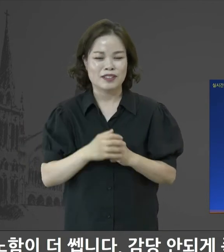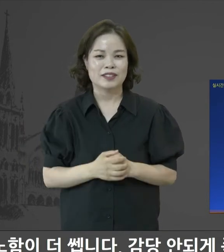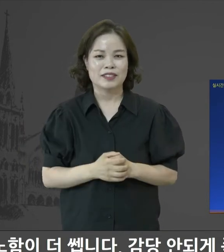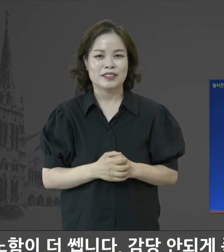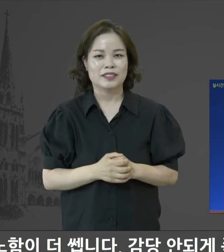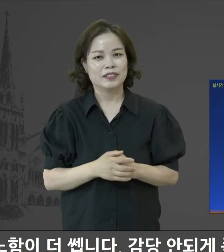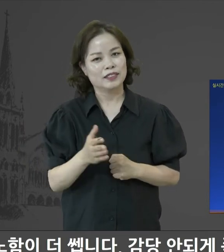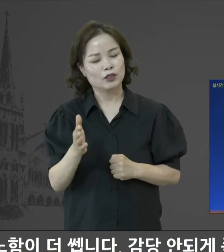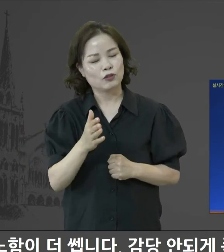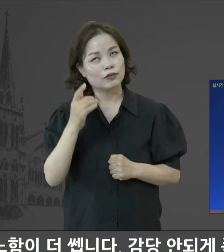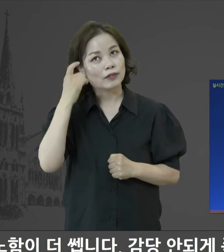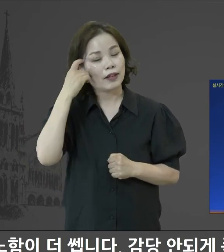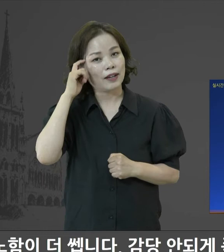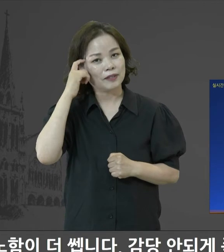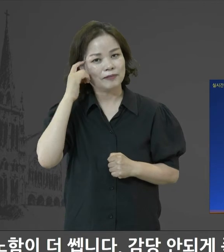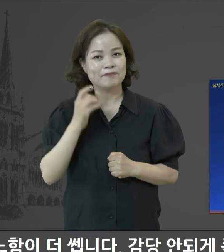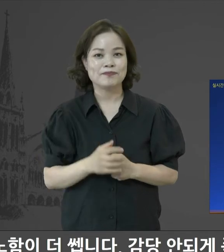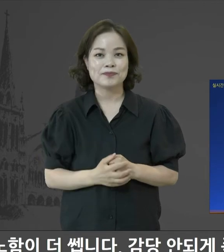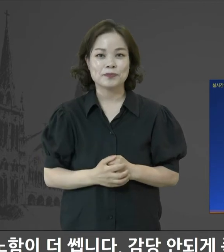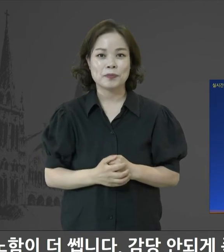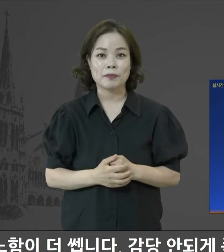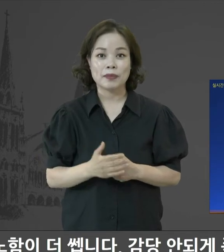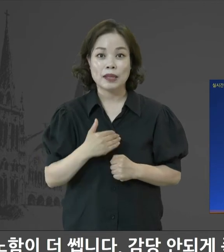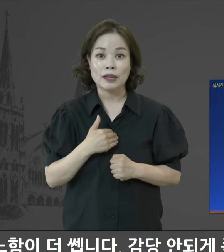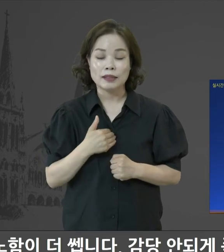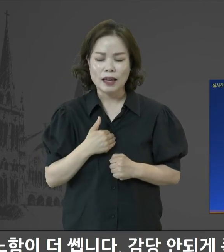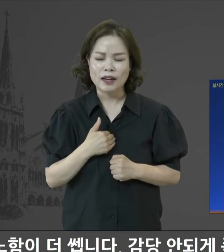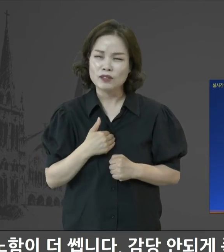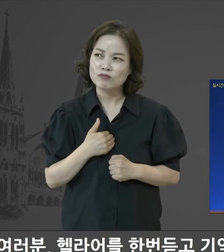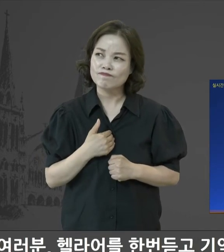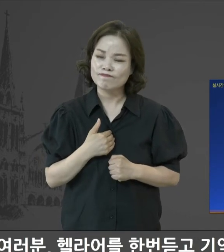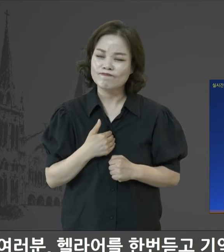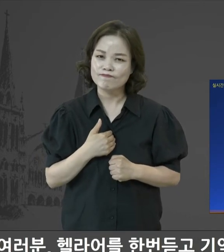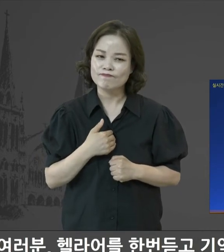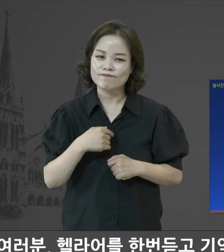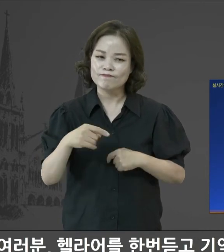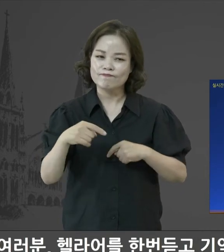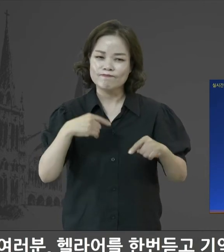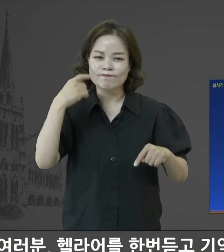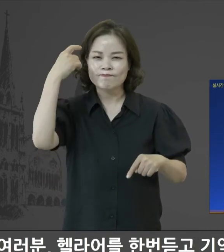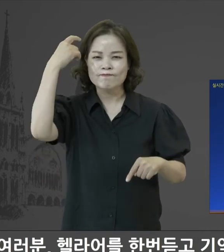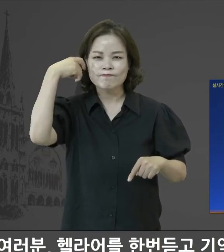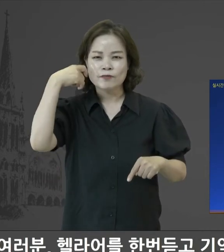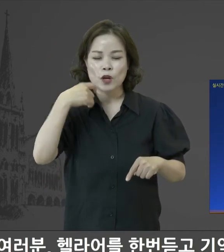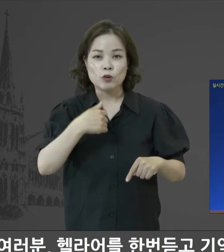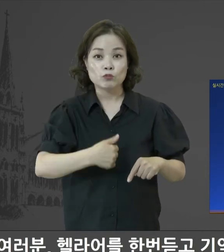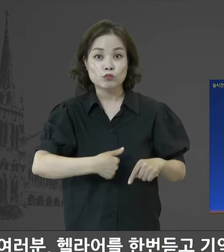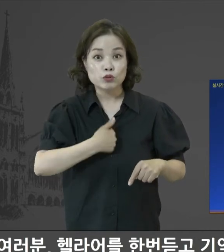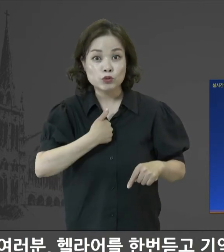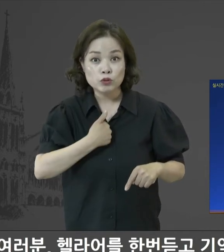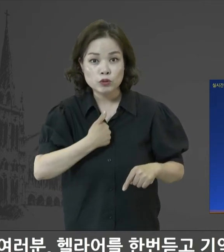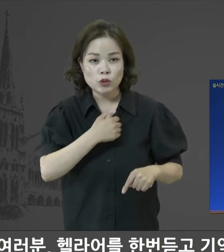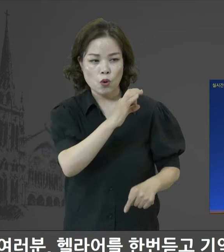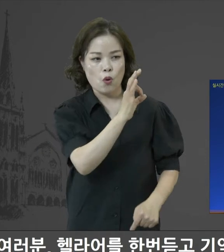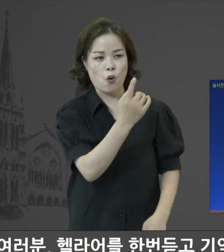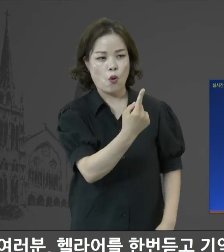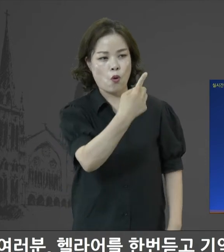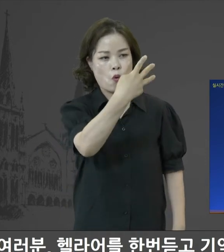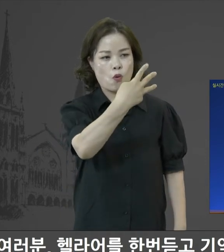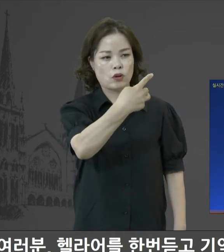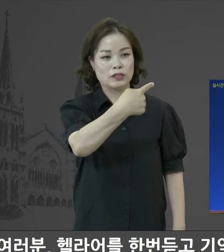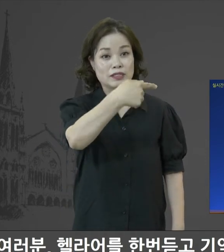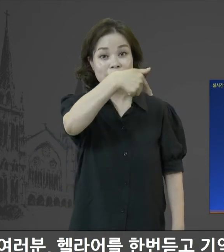정도 연상해 두시면 좋을 것 같아요. 내가 그래도 좀 다스려 볼 만한 분노는 오르게